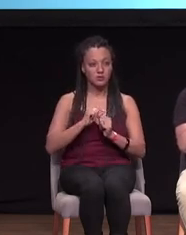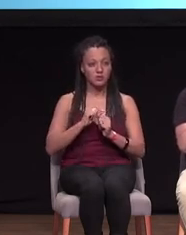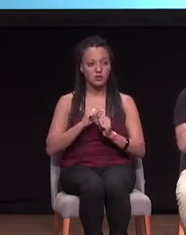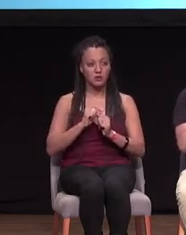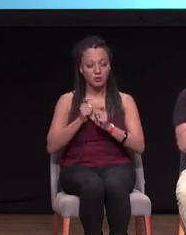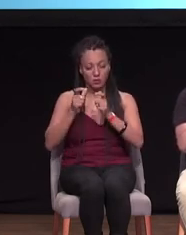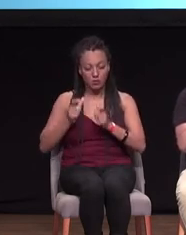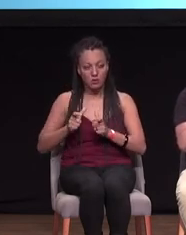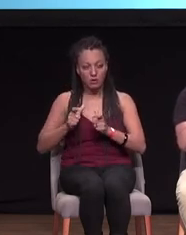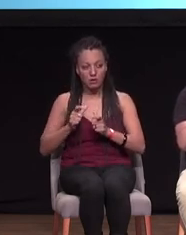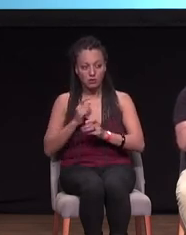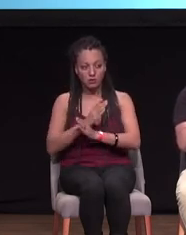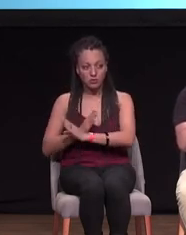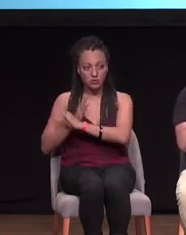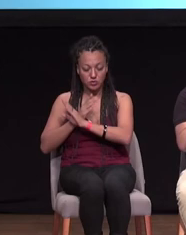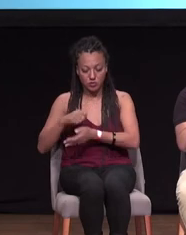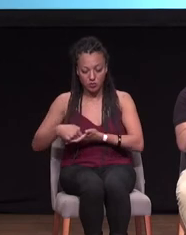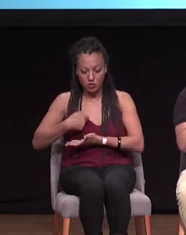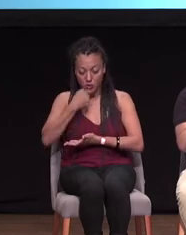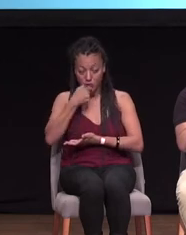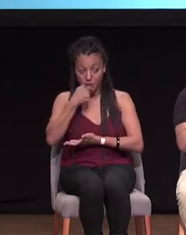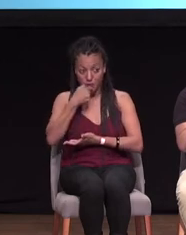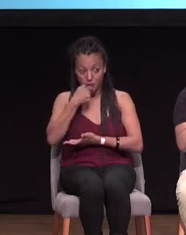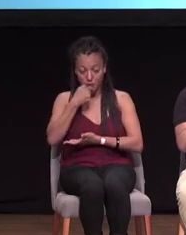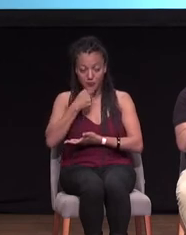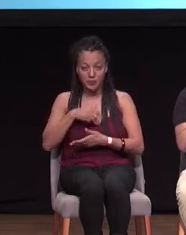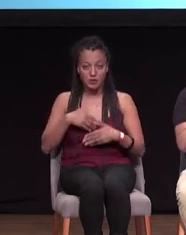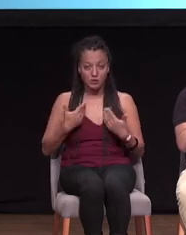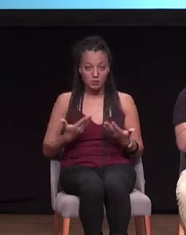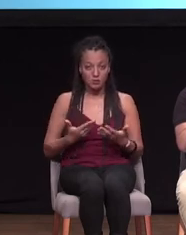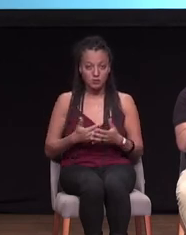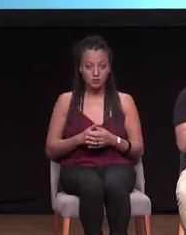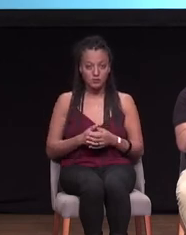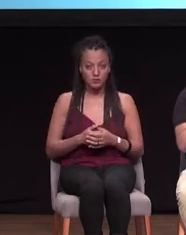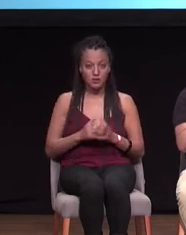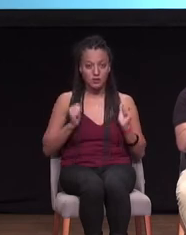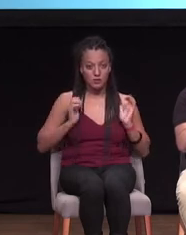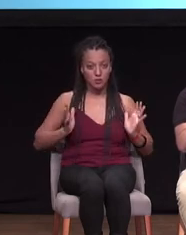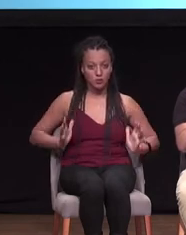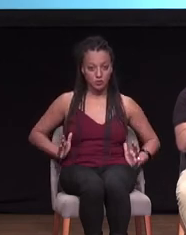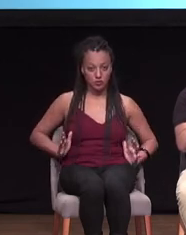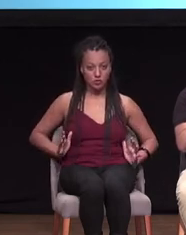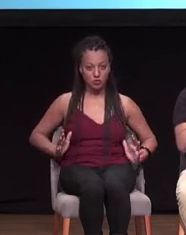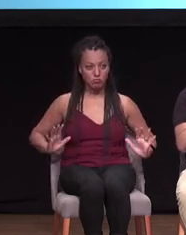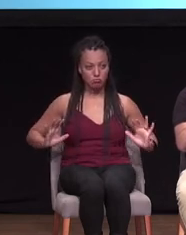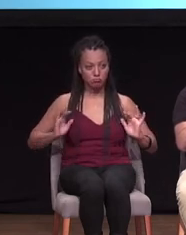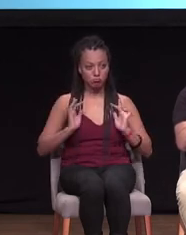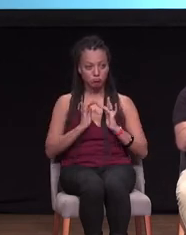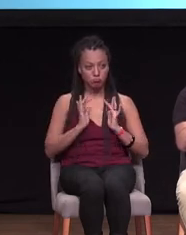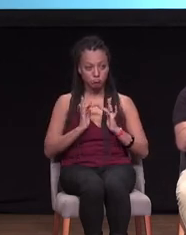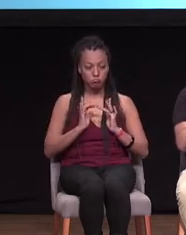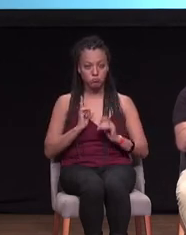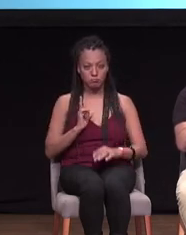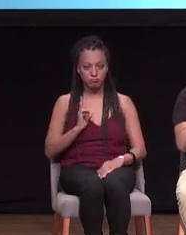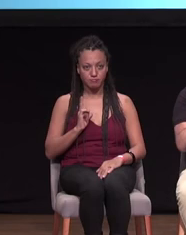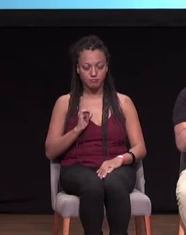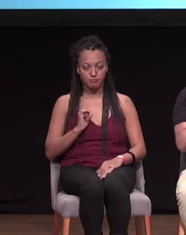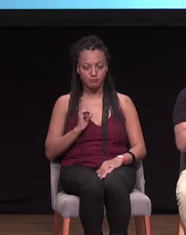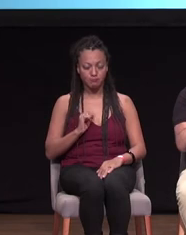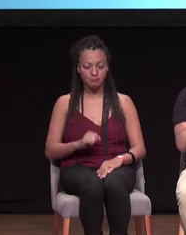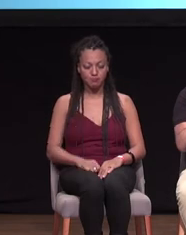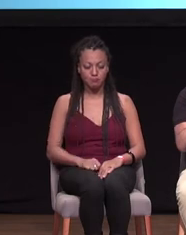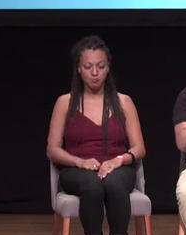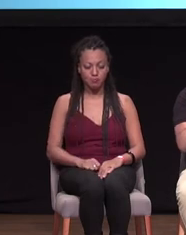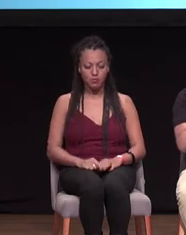come né então assim é é o sonho de chás que são ligados né eu quero começar a